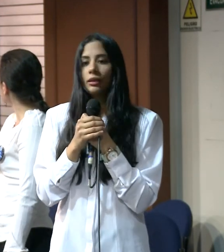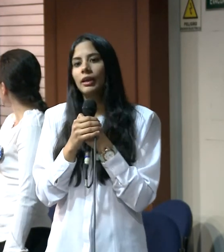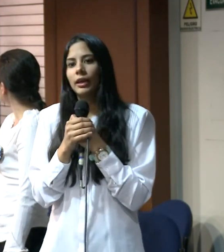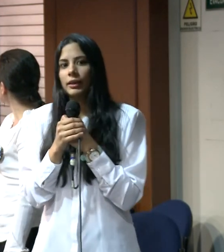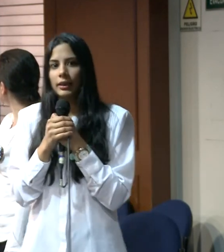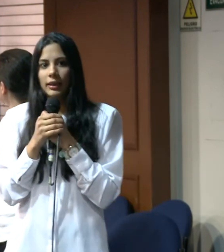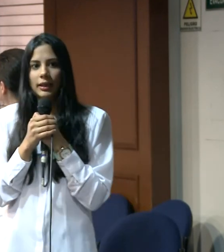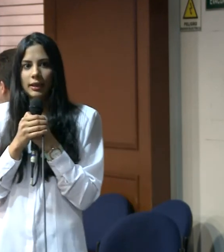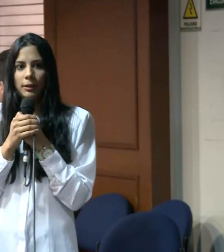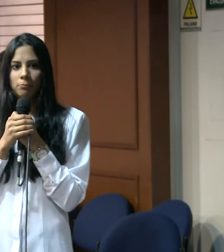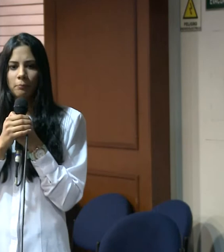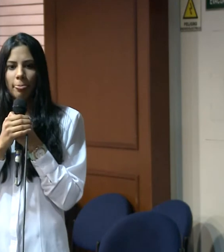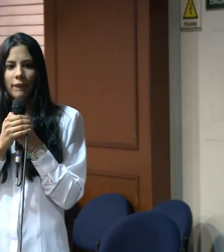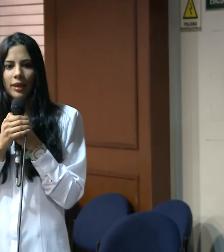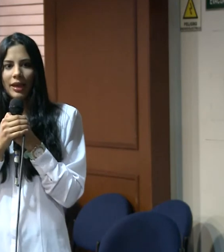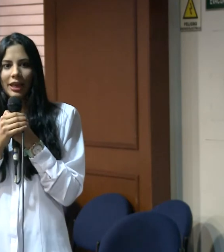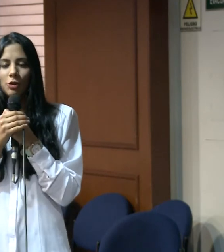ciegas,